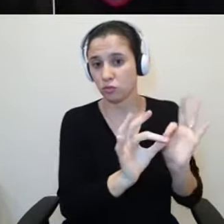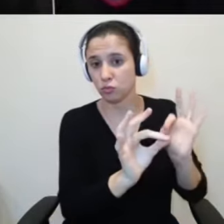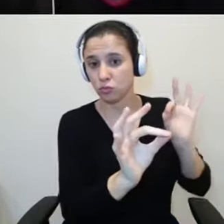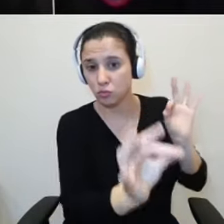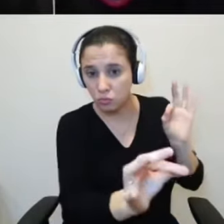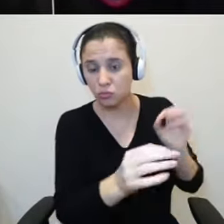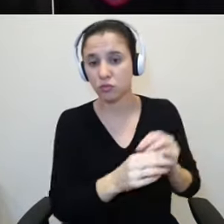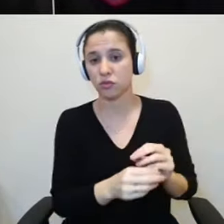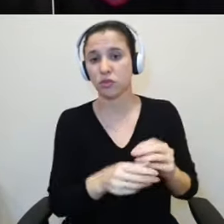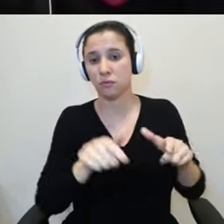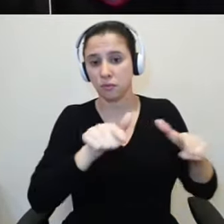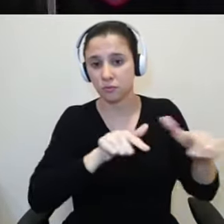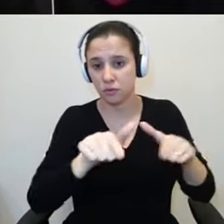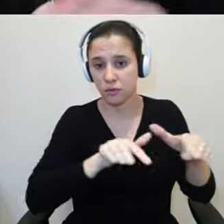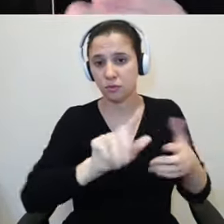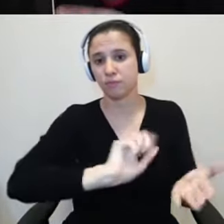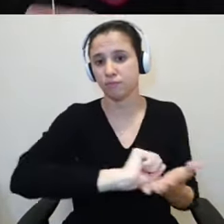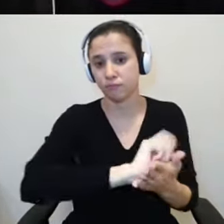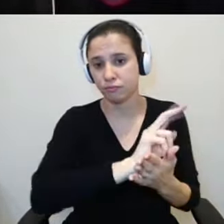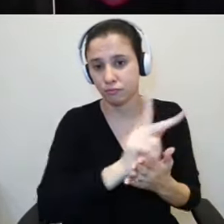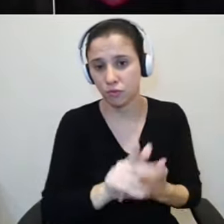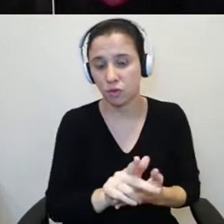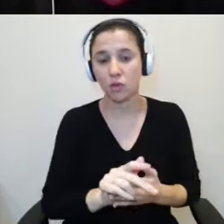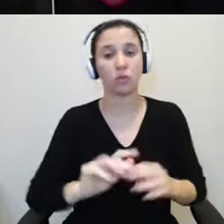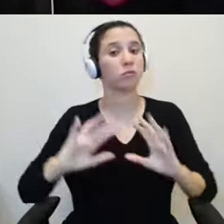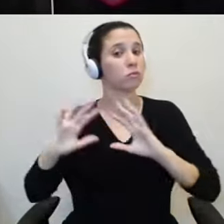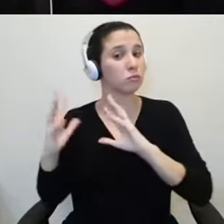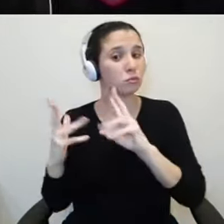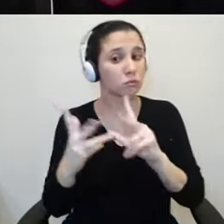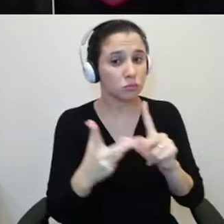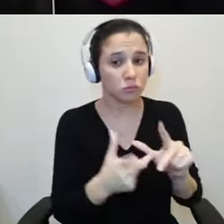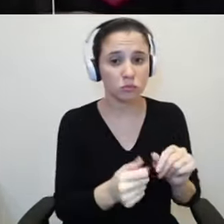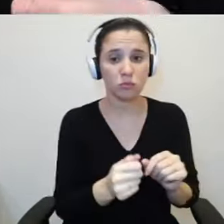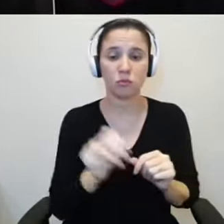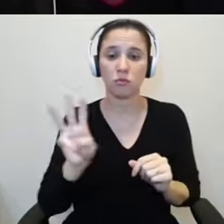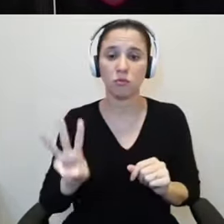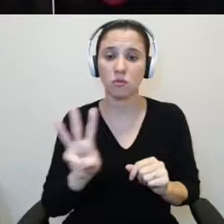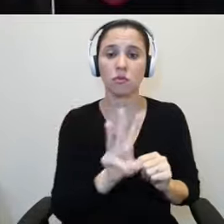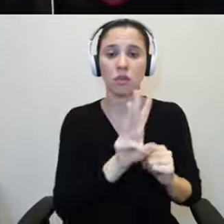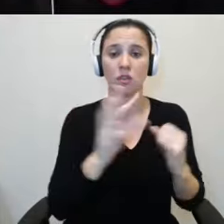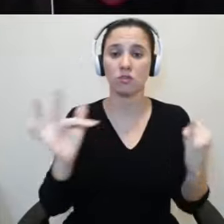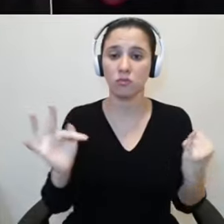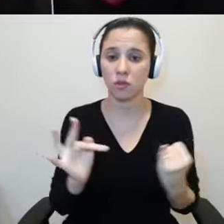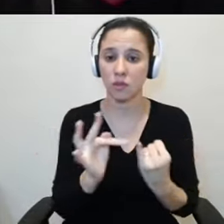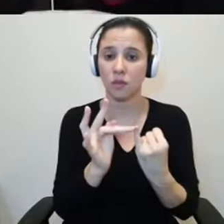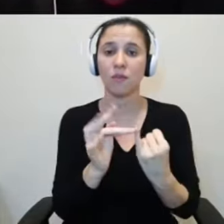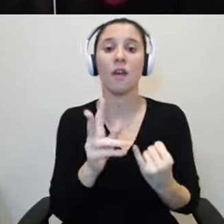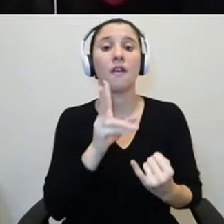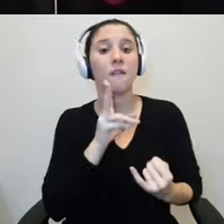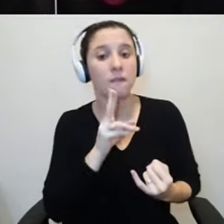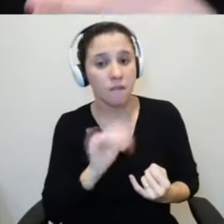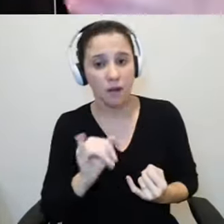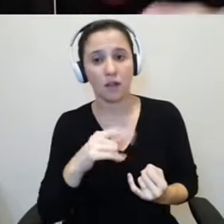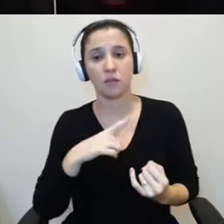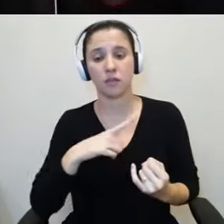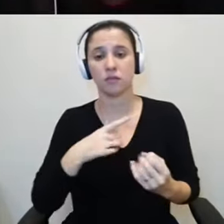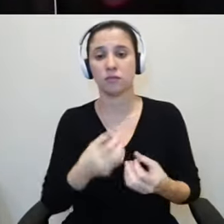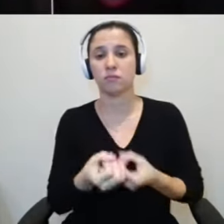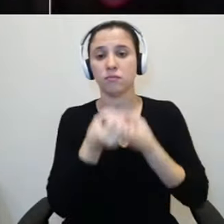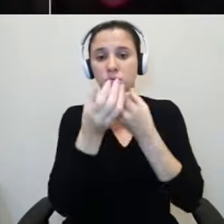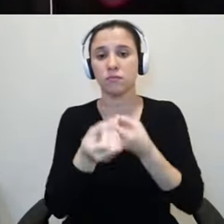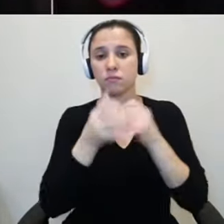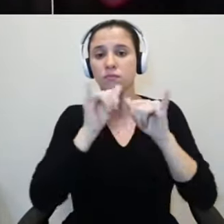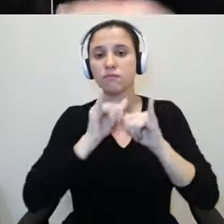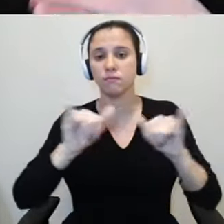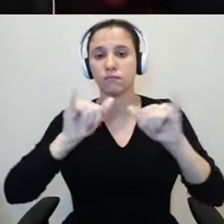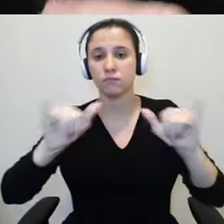no nosso site com antecedência desses 7 dias, para vocês terem acesso e irem se organizando. Mas a gente já deixa esse recado